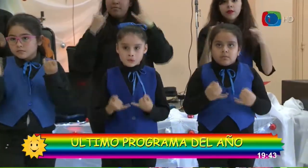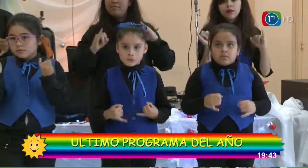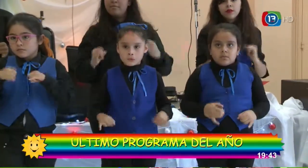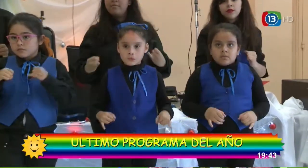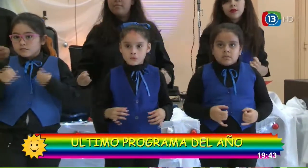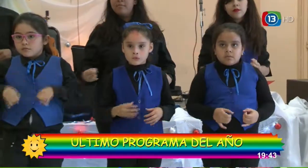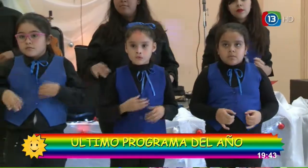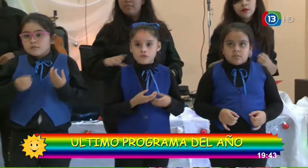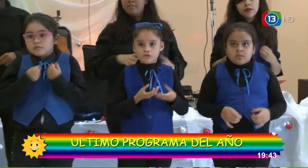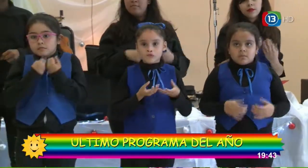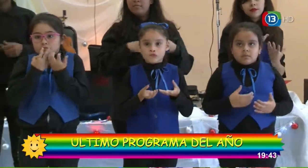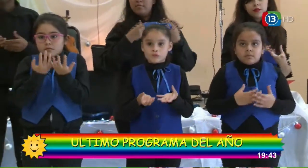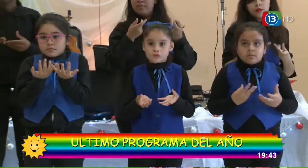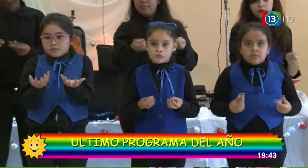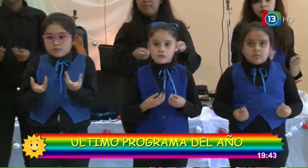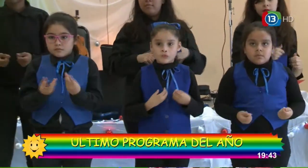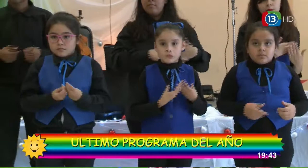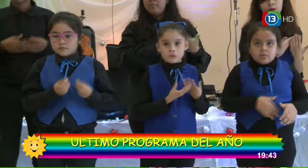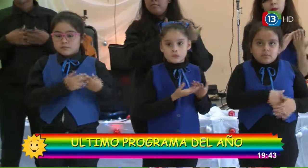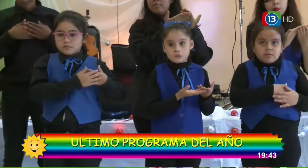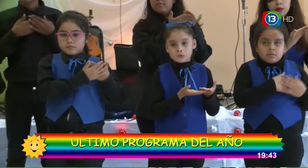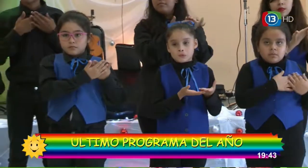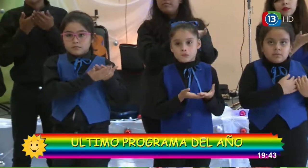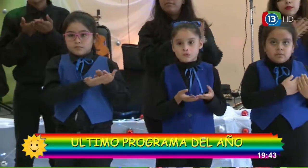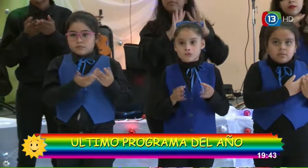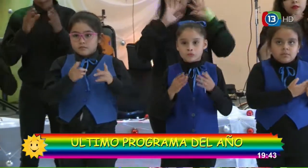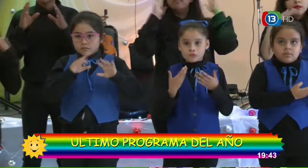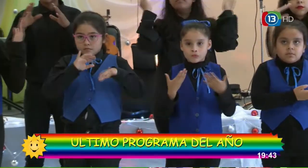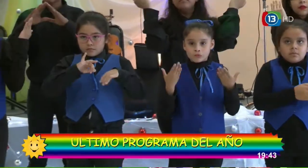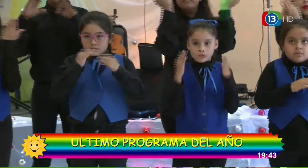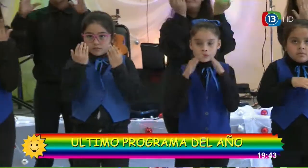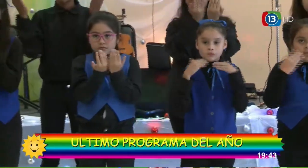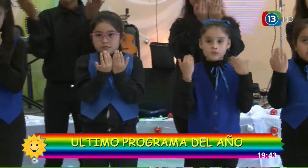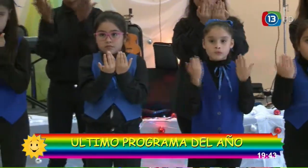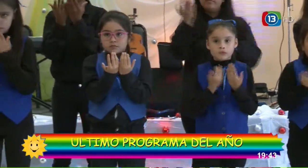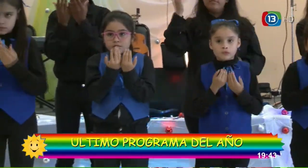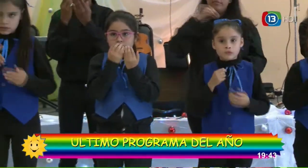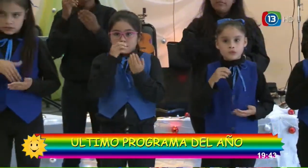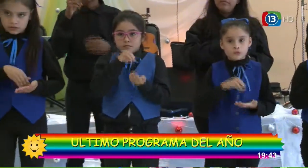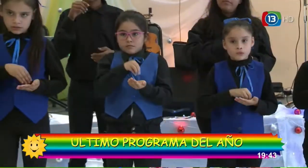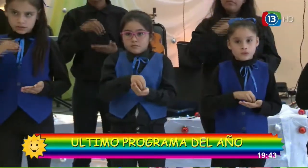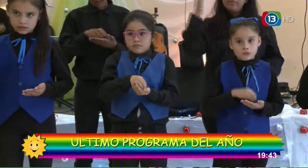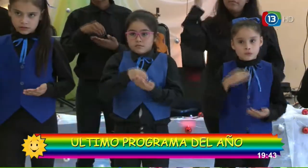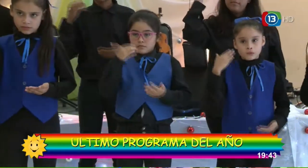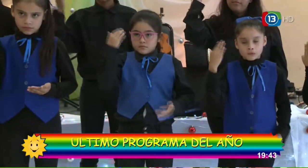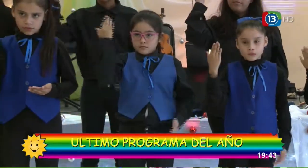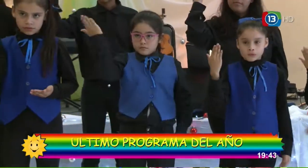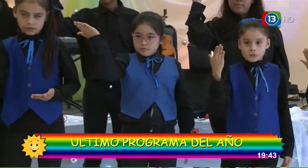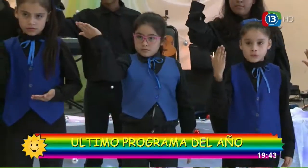brinda amor, que el mundo entero pide más